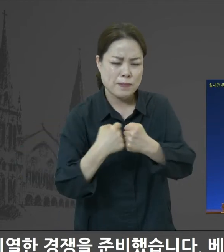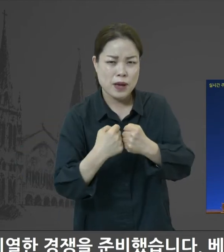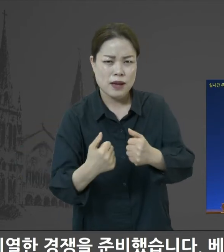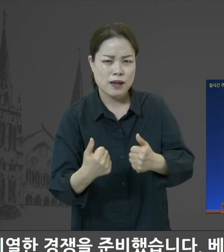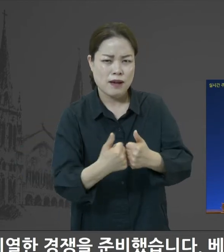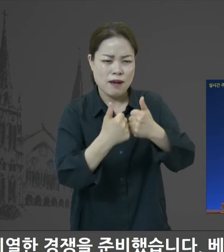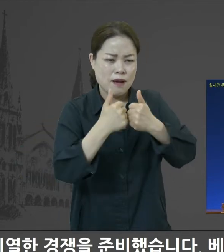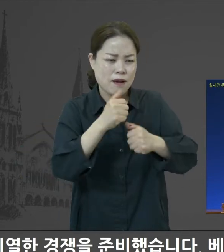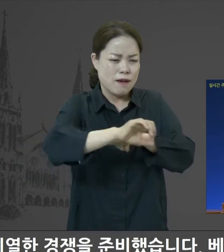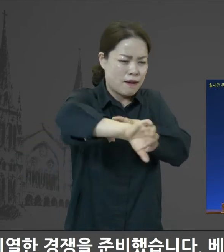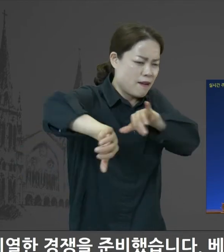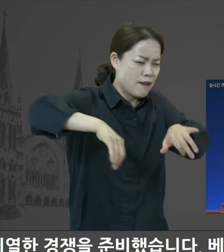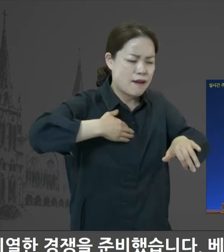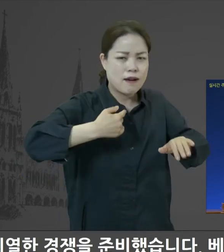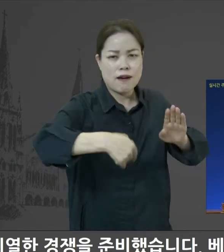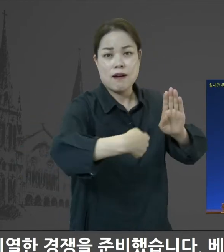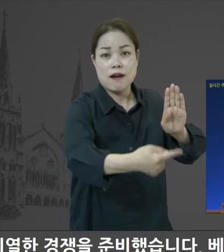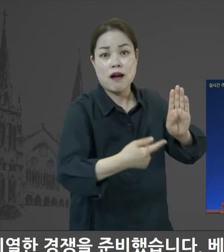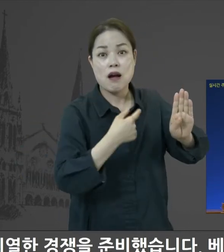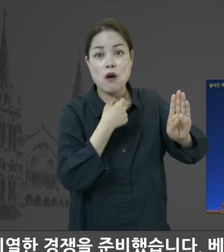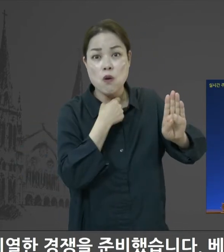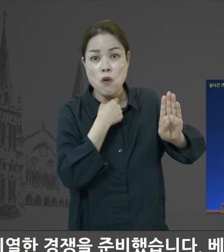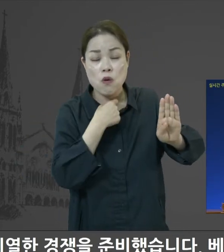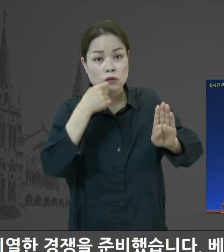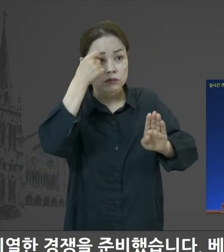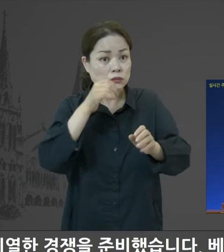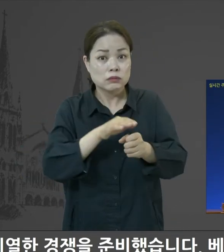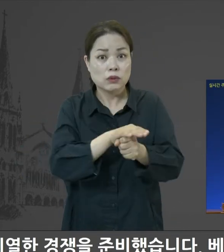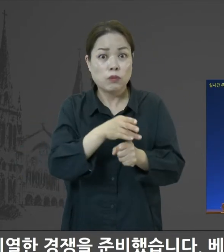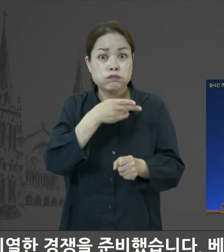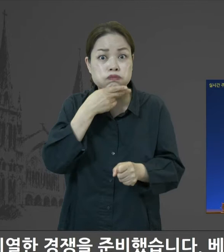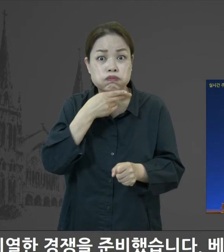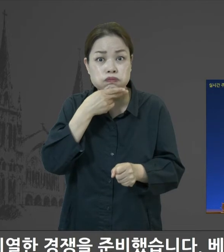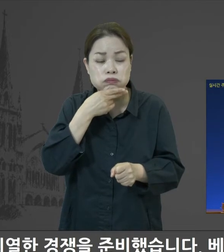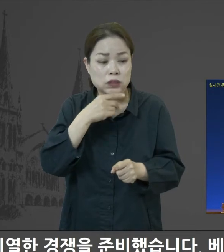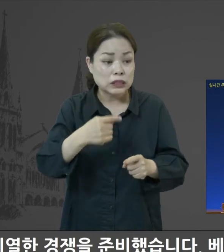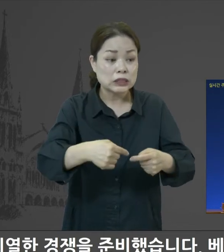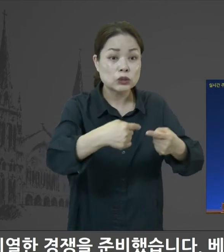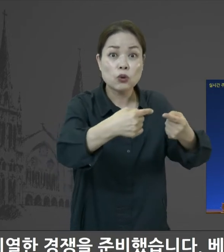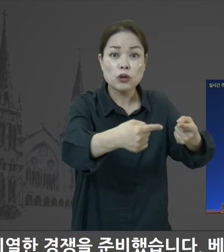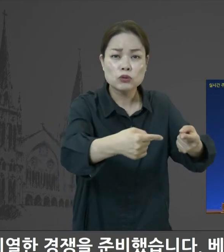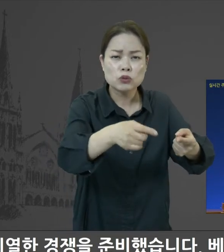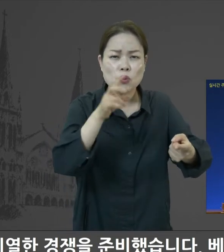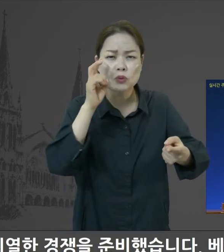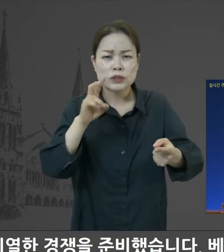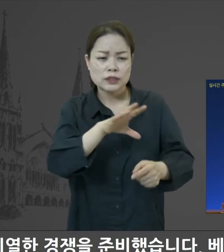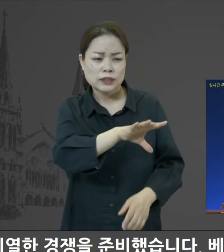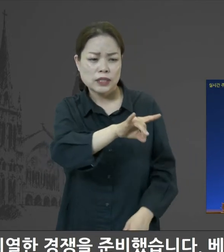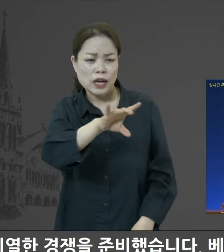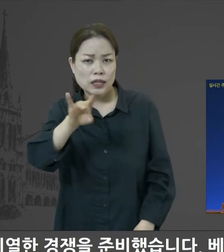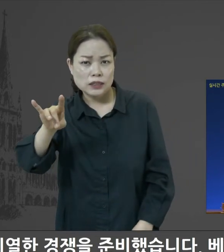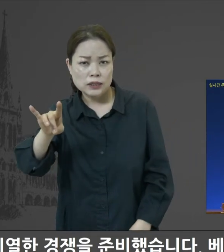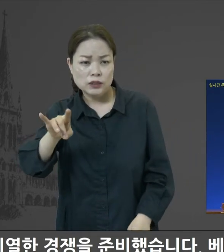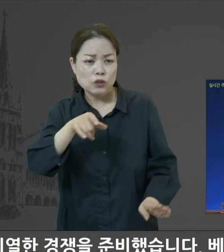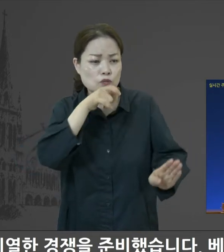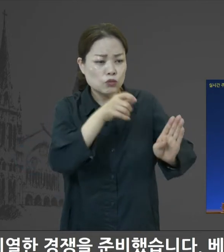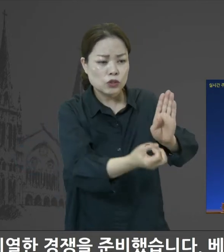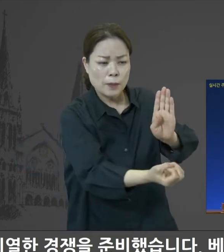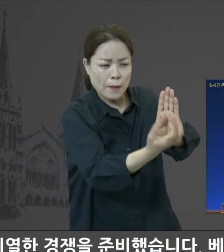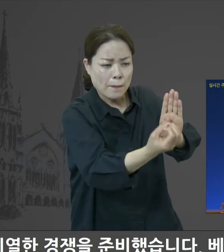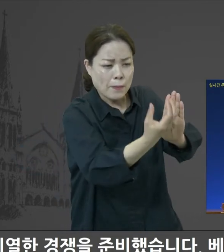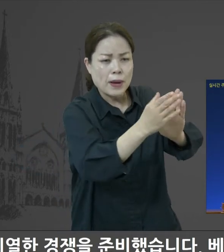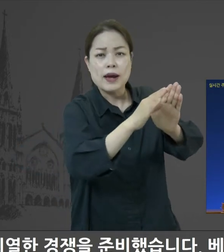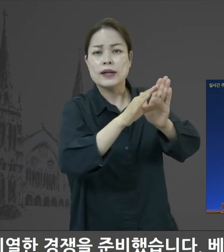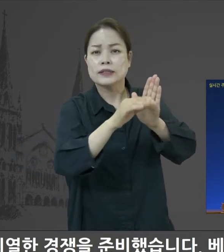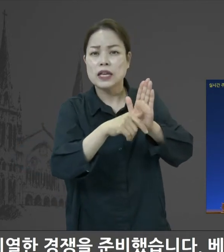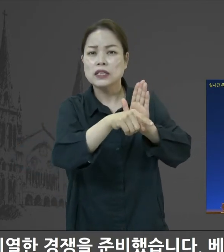있었을 뿐입니다. 자비가 없습니다. 그곳에 들어갈 수 있는 사람들, 혹시라도 가끔 물이 동할 때 들어갈 수 있는